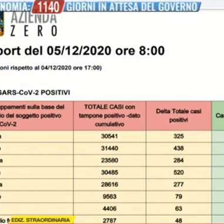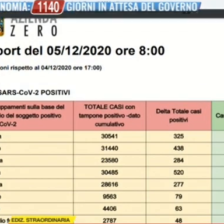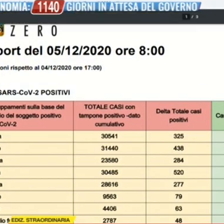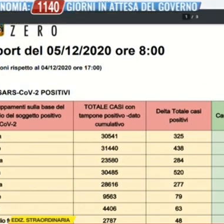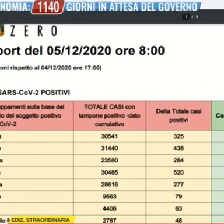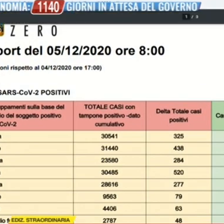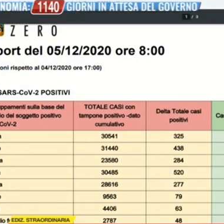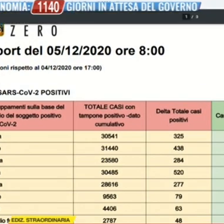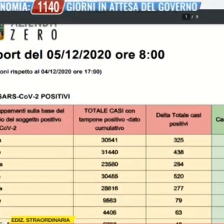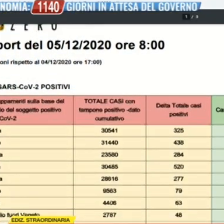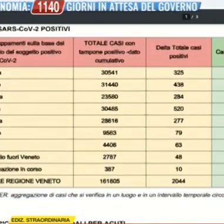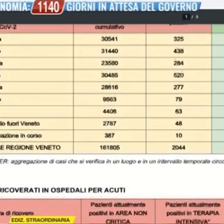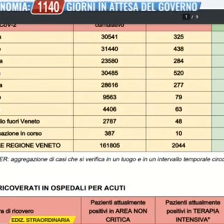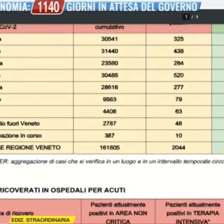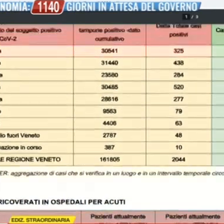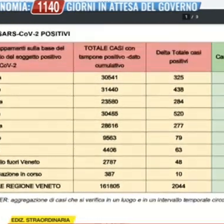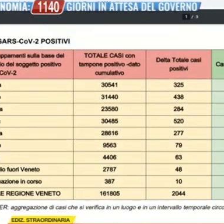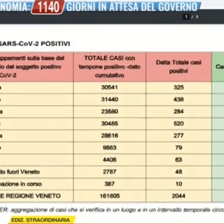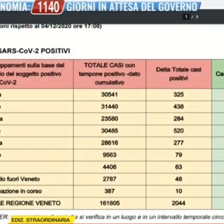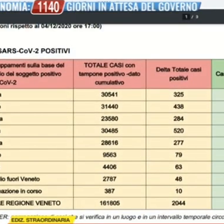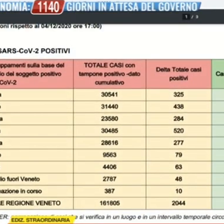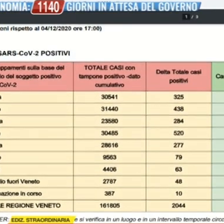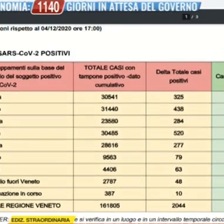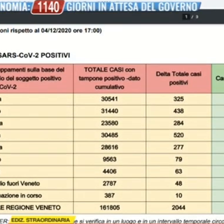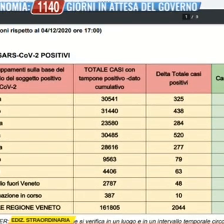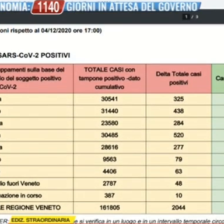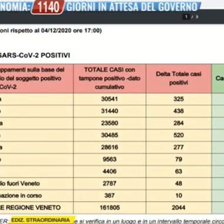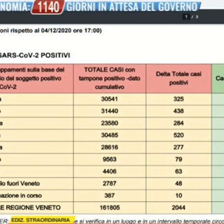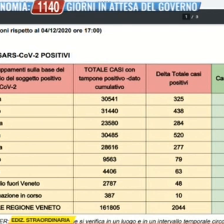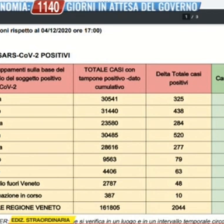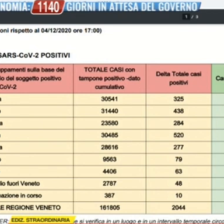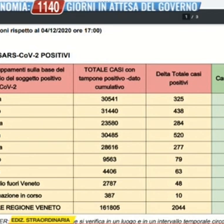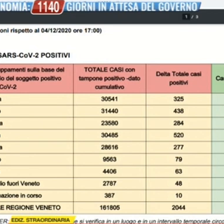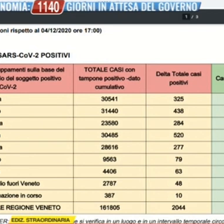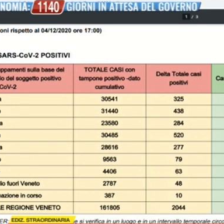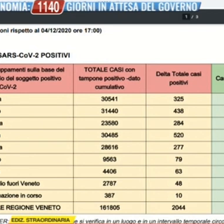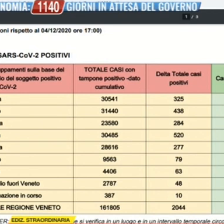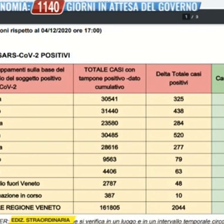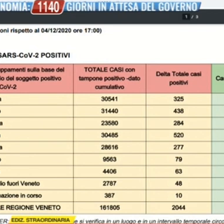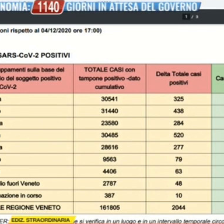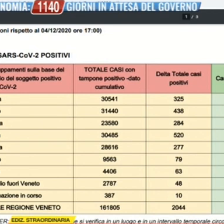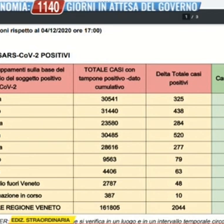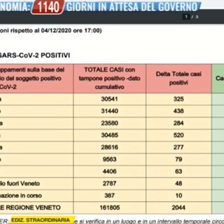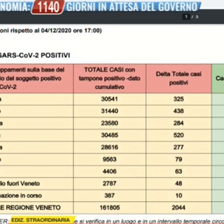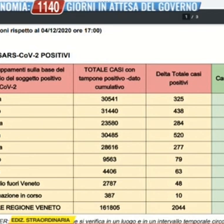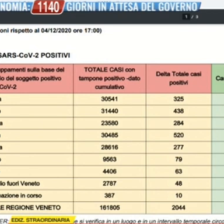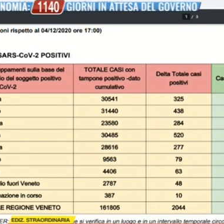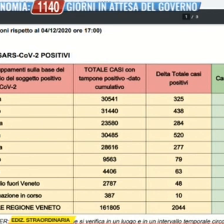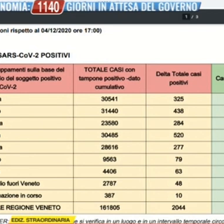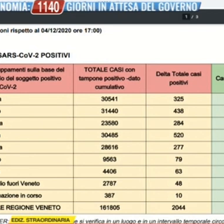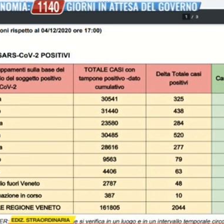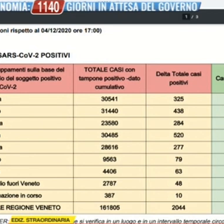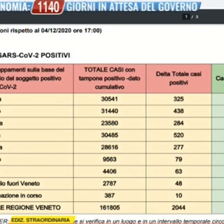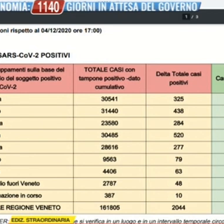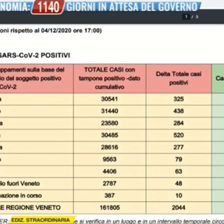positività registrate dalla serata di ieri ad oggi, con un picco di 520